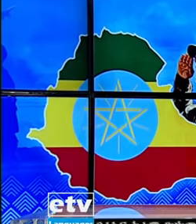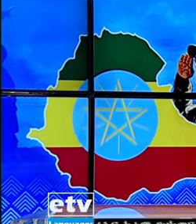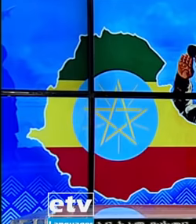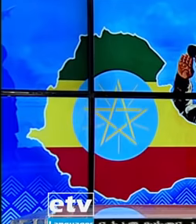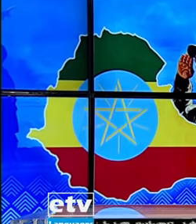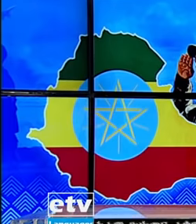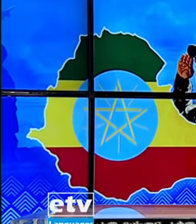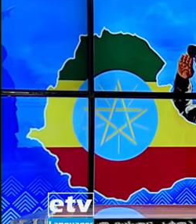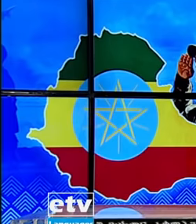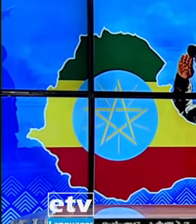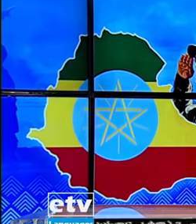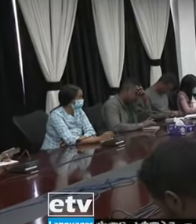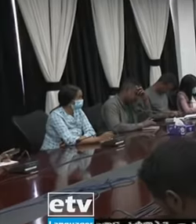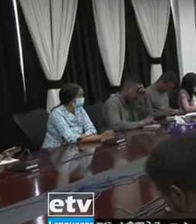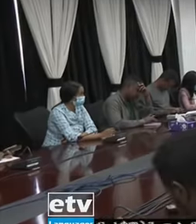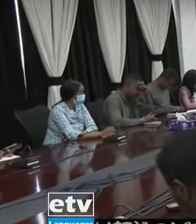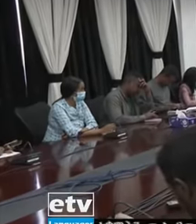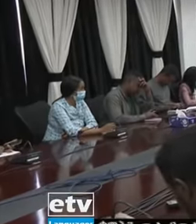መሆኑን ተናግረዋል።